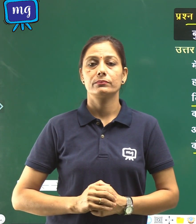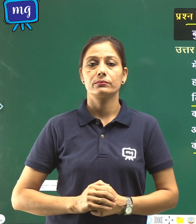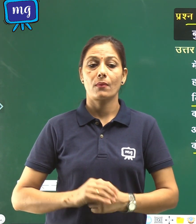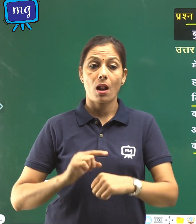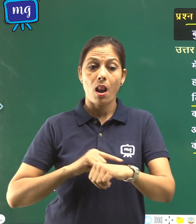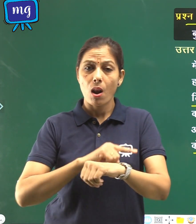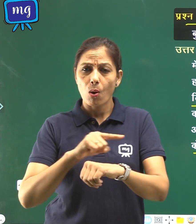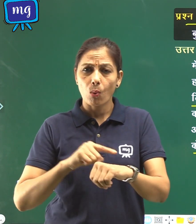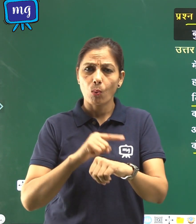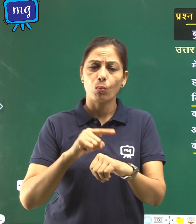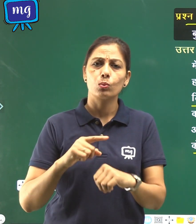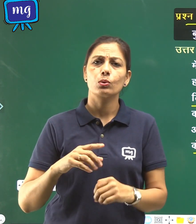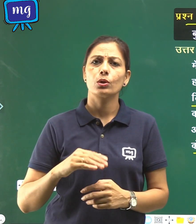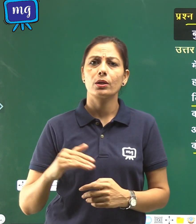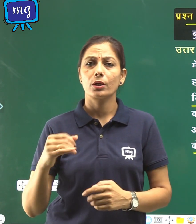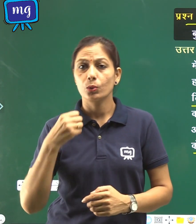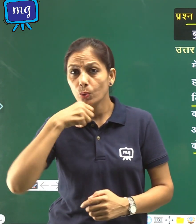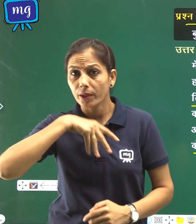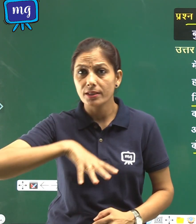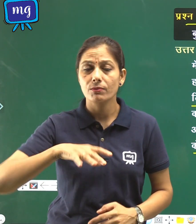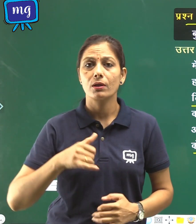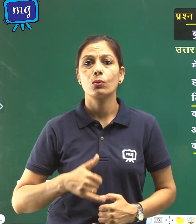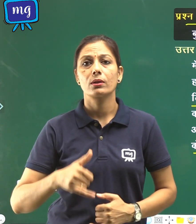लंबी आयु वाला होता है।